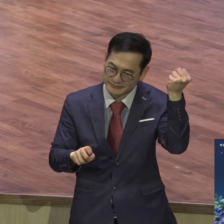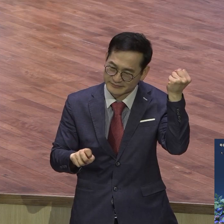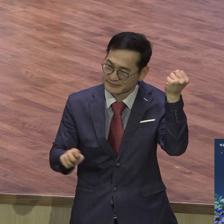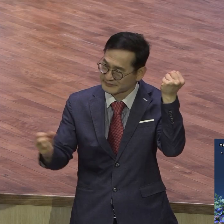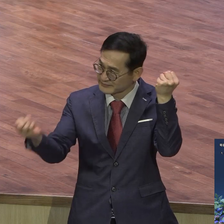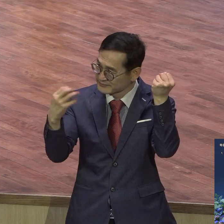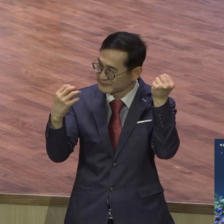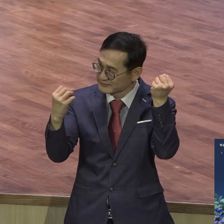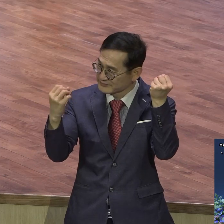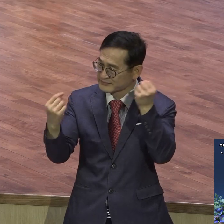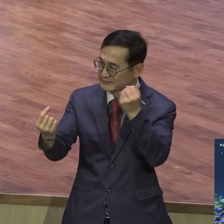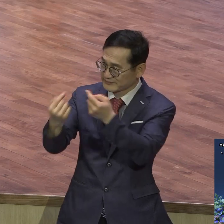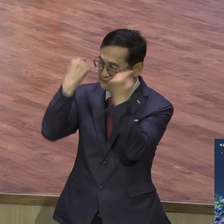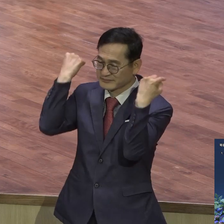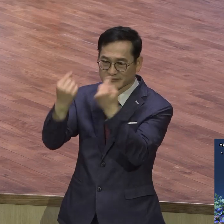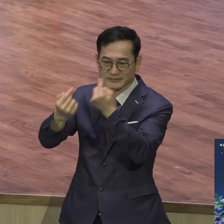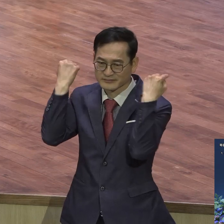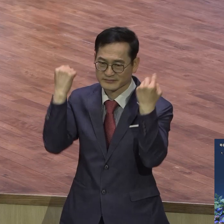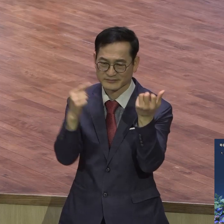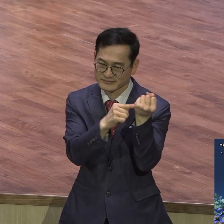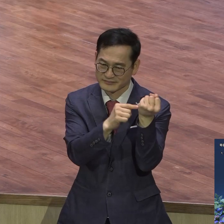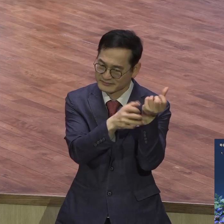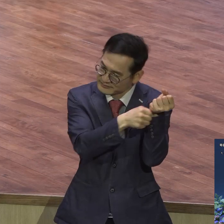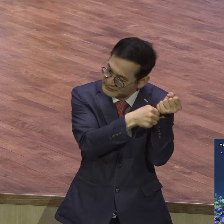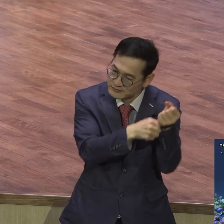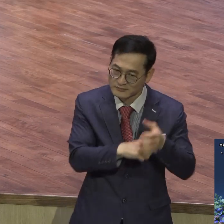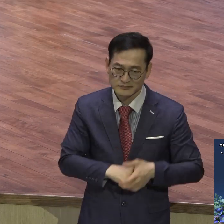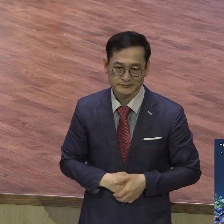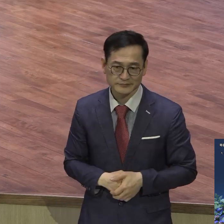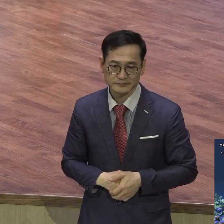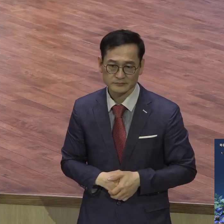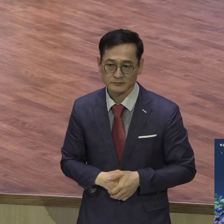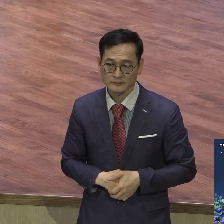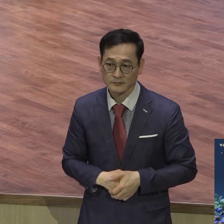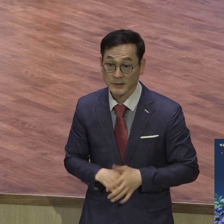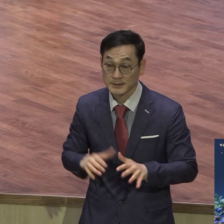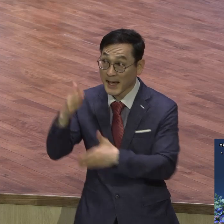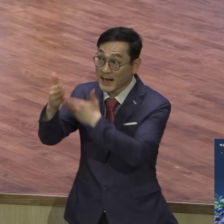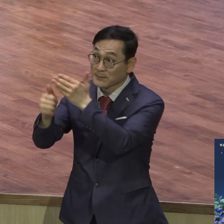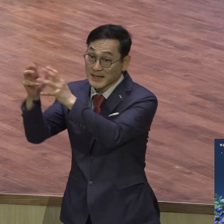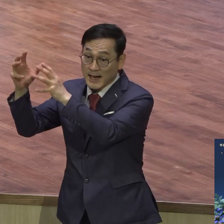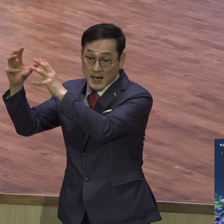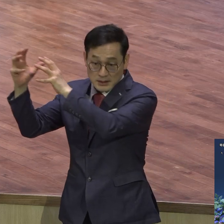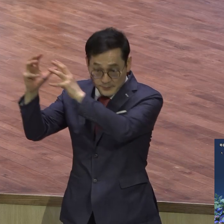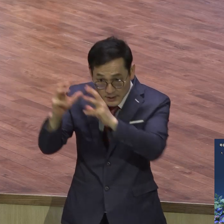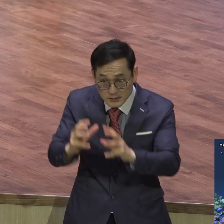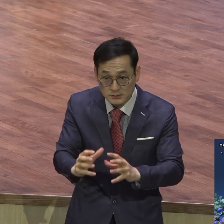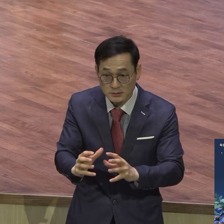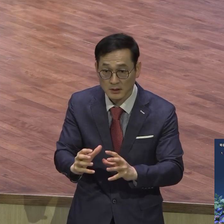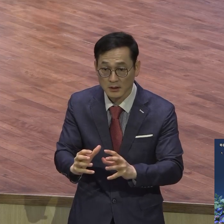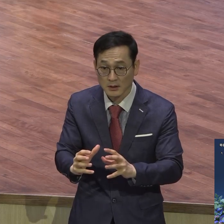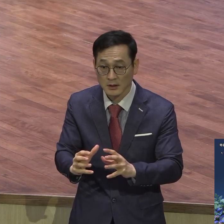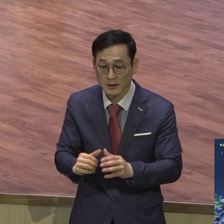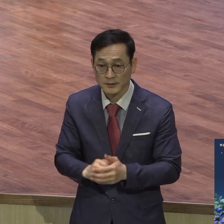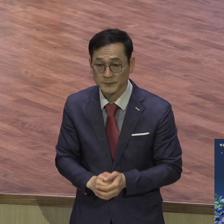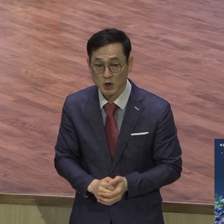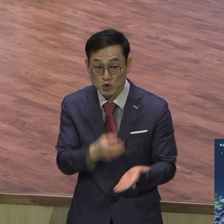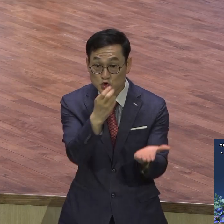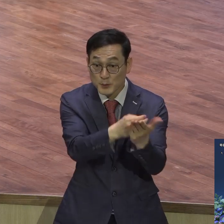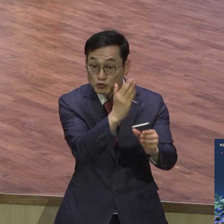인류를 구원하라 하나님의 나라가 임했어요 지금 하나님이 오셨어요 율법시대가